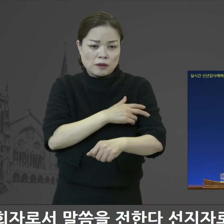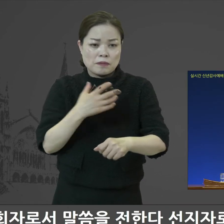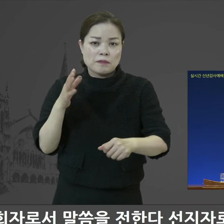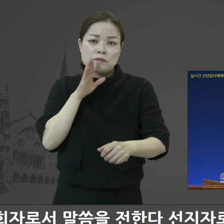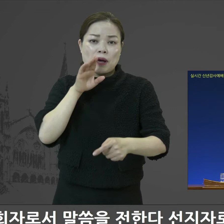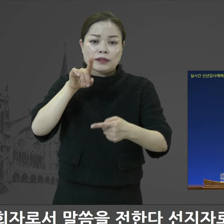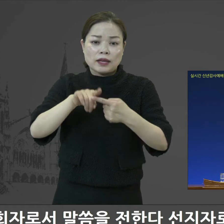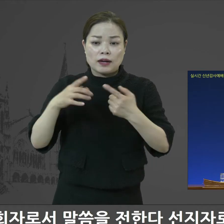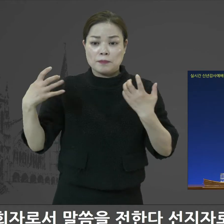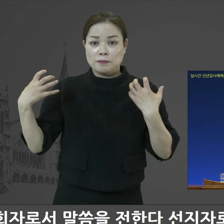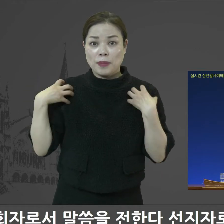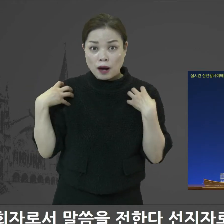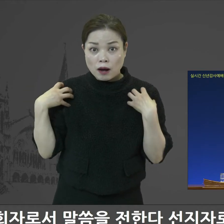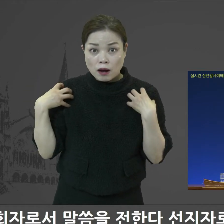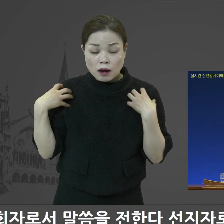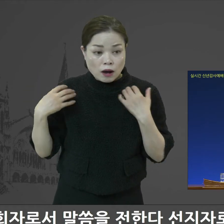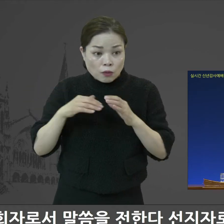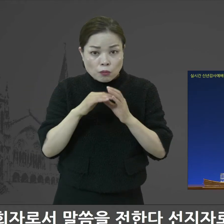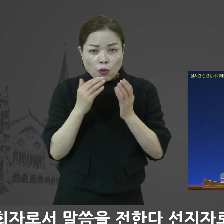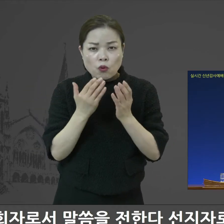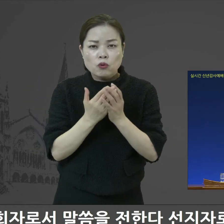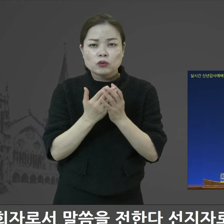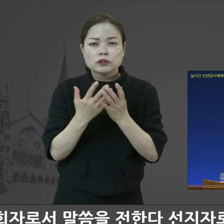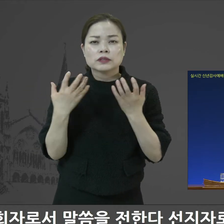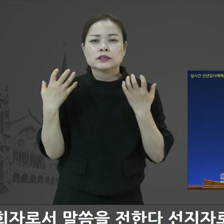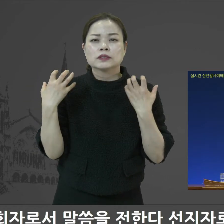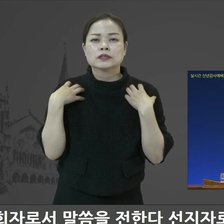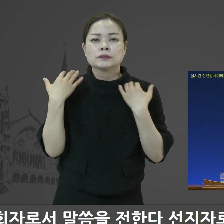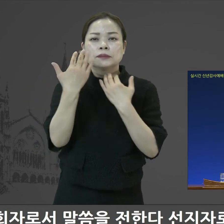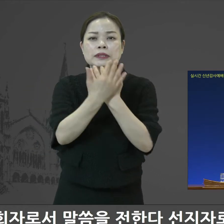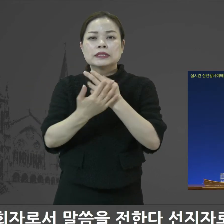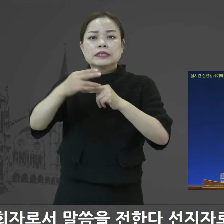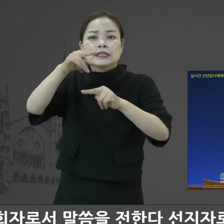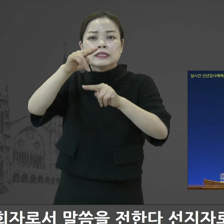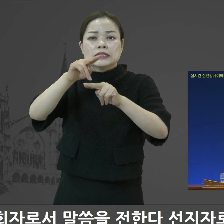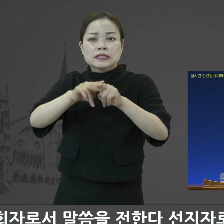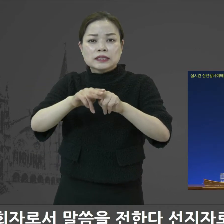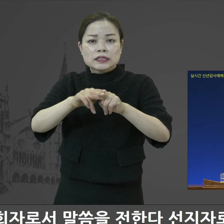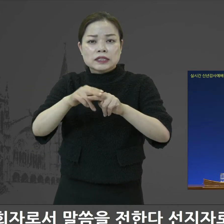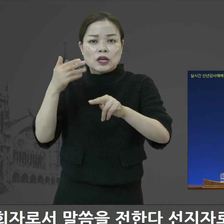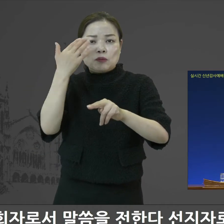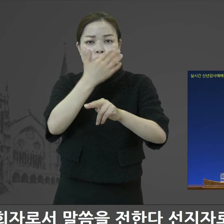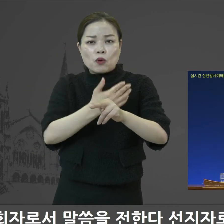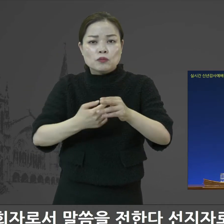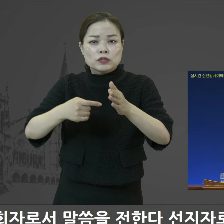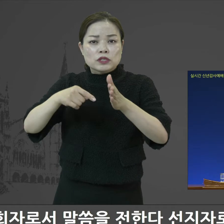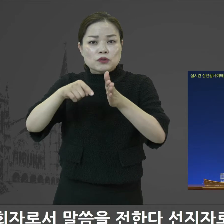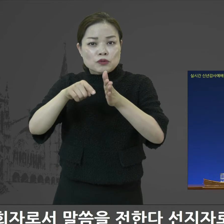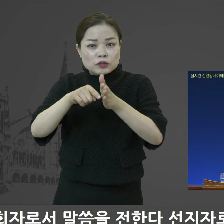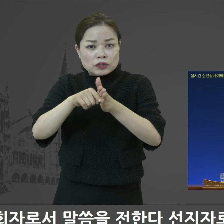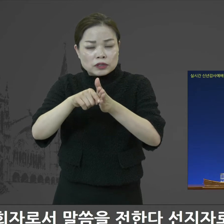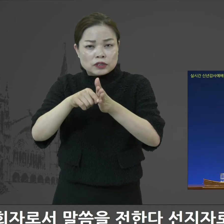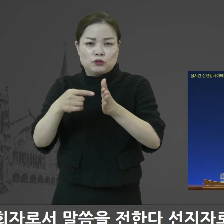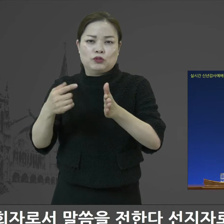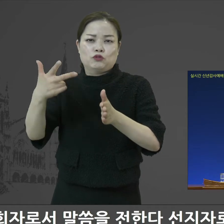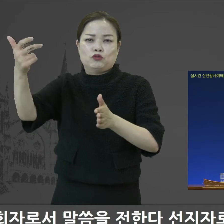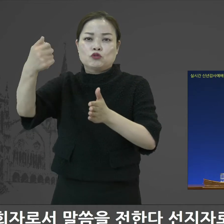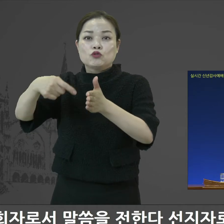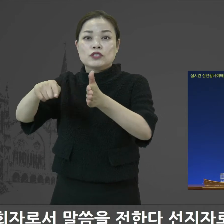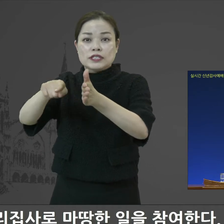함께 참여하고 있다. 그런데 그 모든 직분 및 은사는 몸을 세우는 데 있다는 사실을 꼭